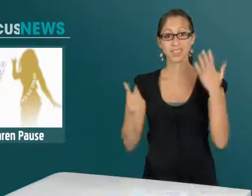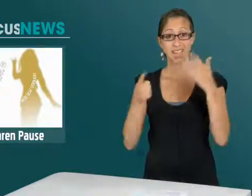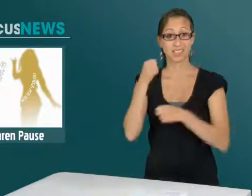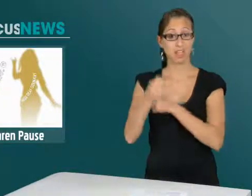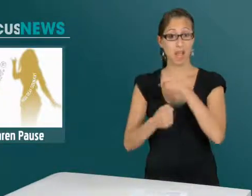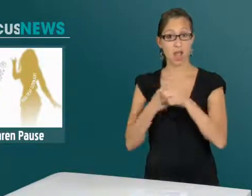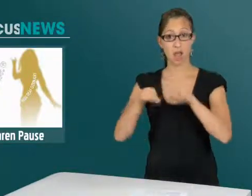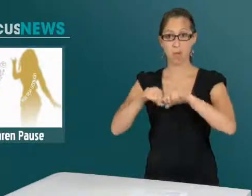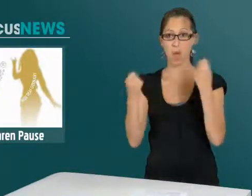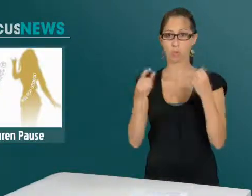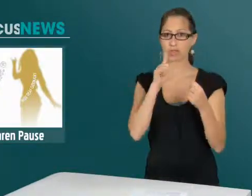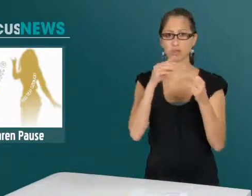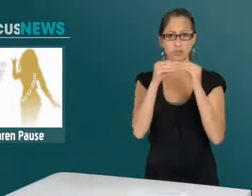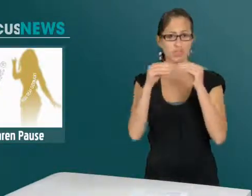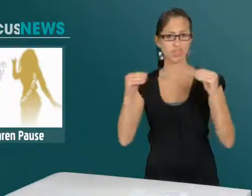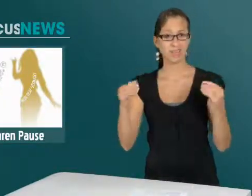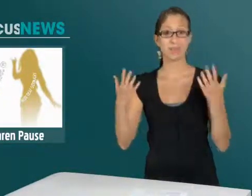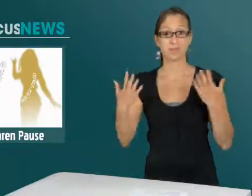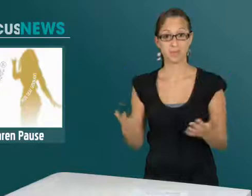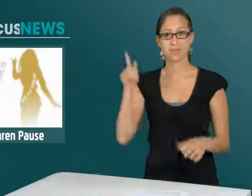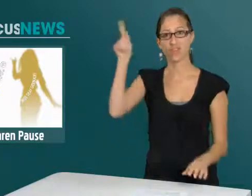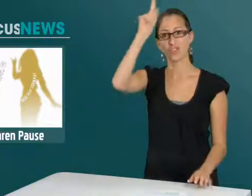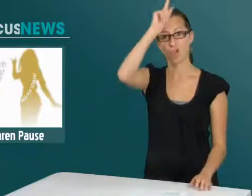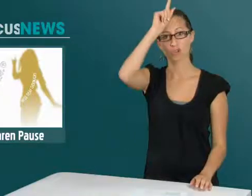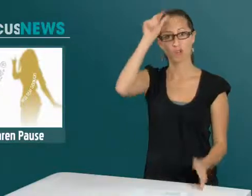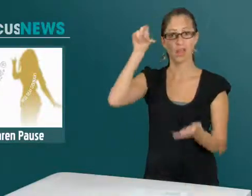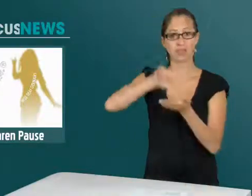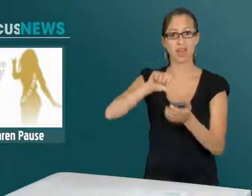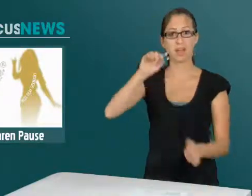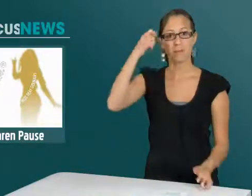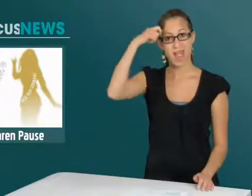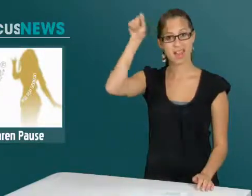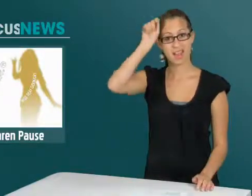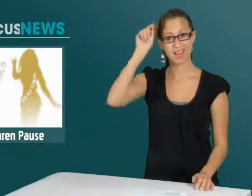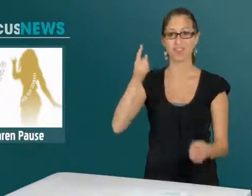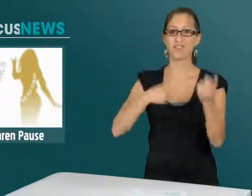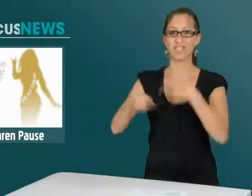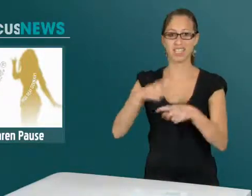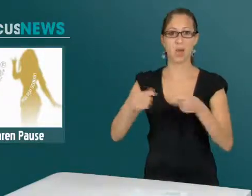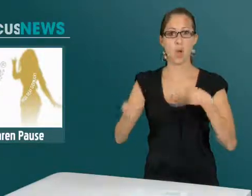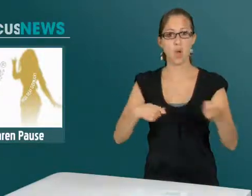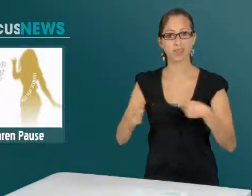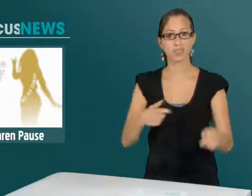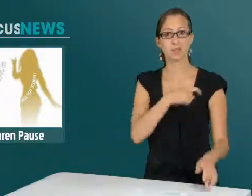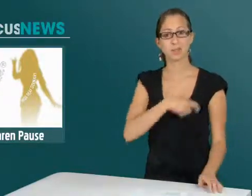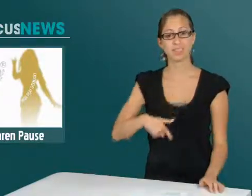nach sechs jahren pause wird in der deutschen hauptstadt berlin wieder die miss germany durchgeführt